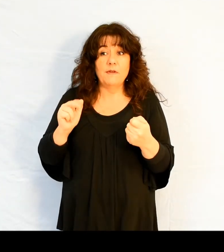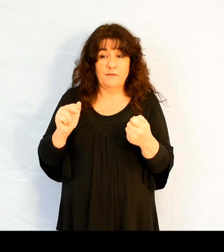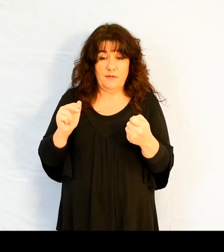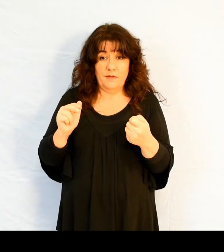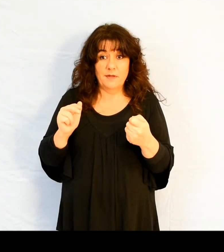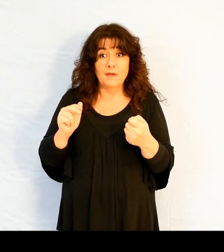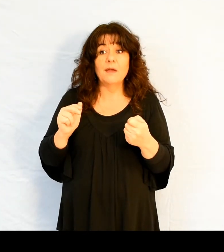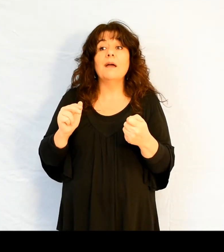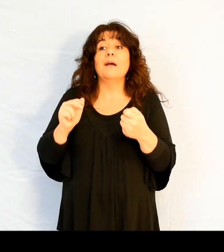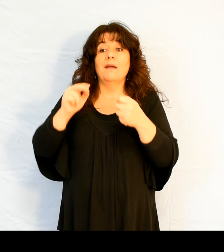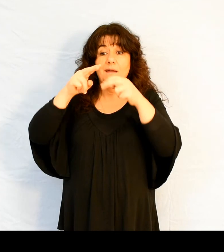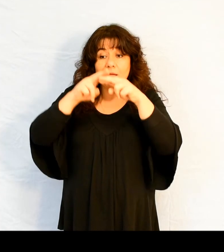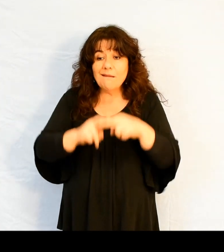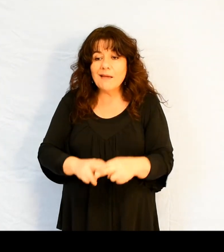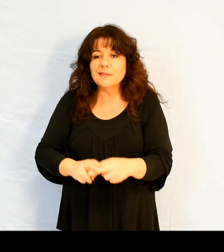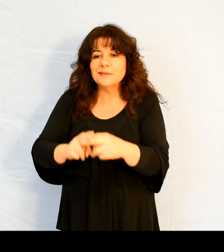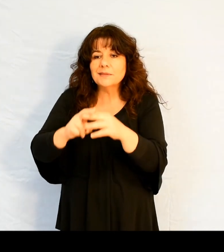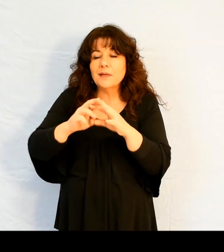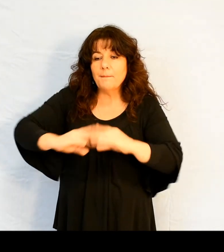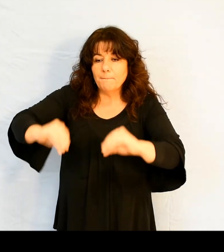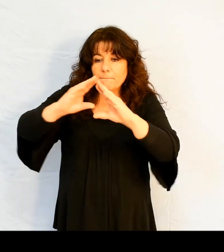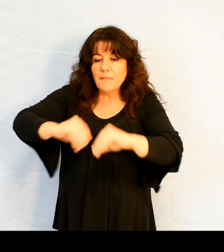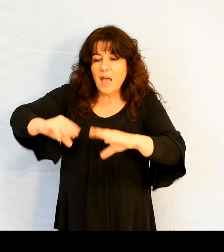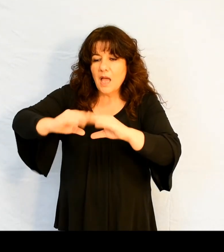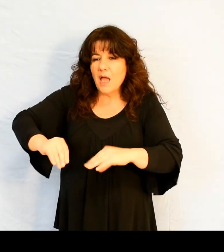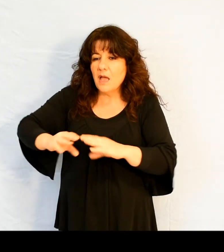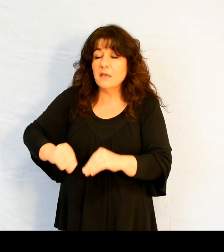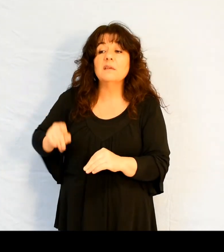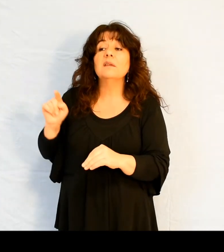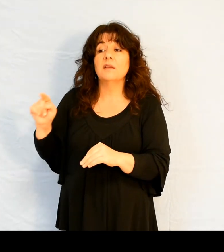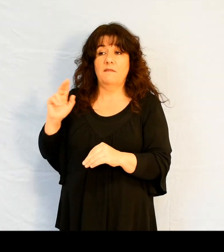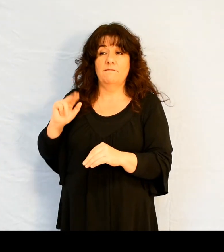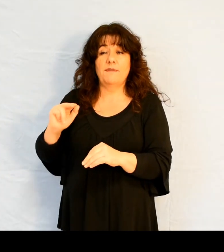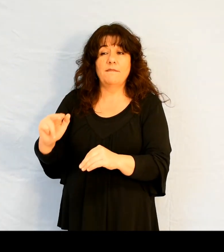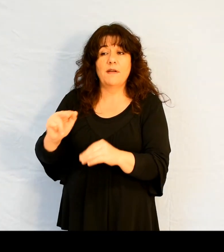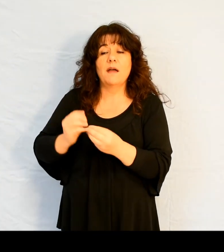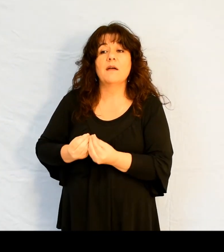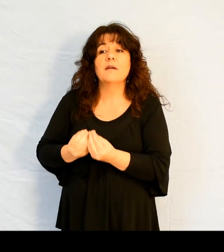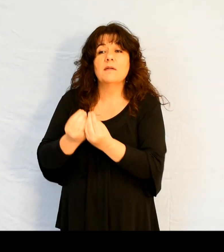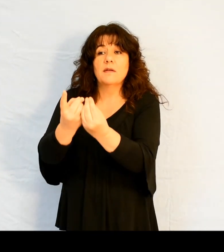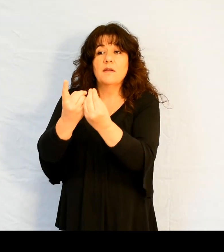Quant à la paille, il la brûlera au feu qui ne s'éteint pas.